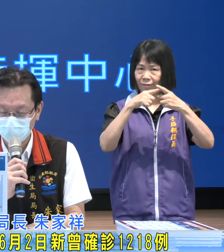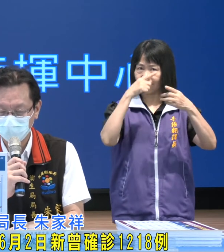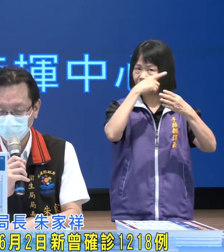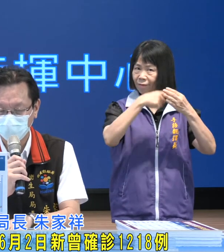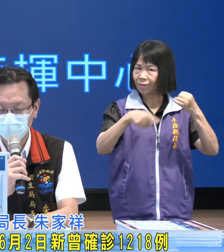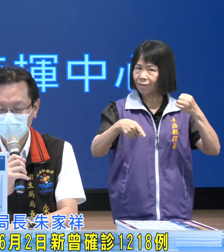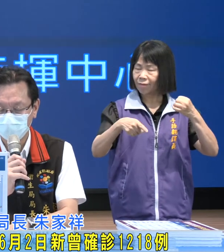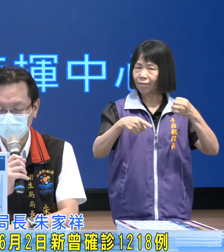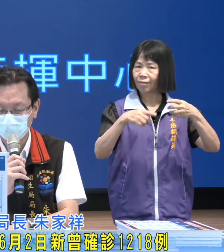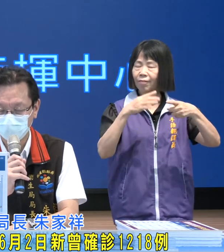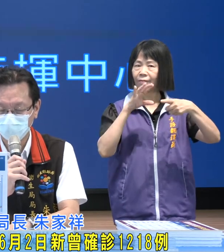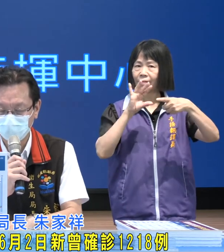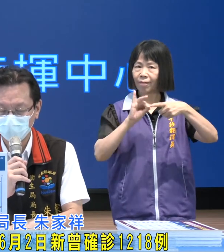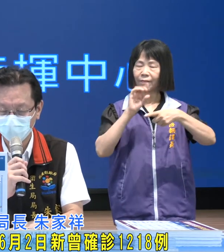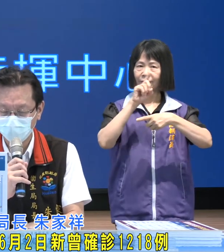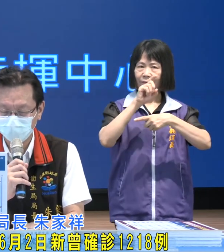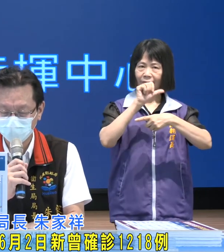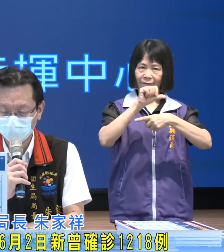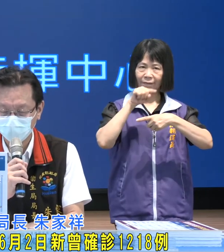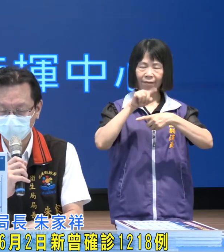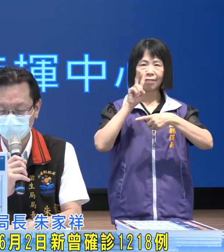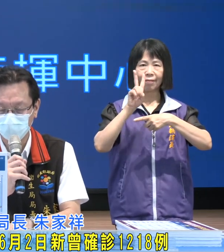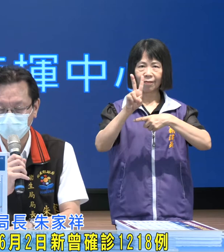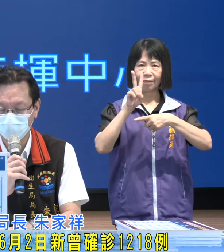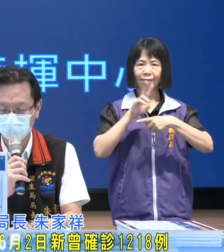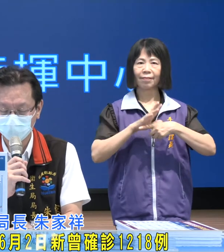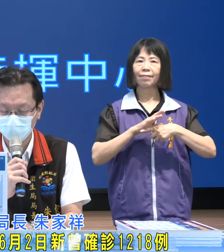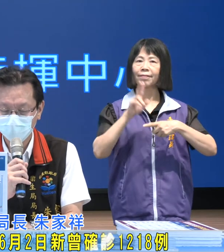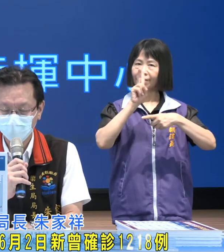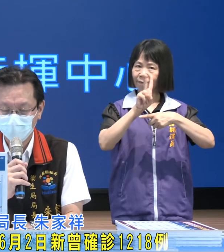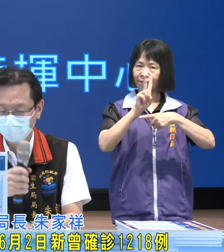确诊人口的占比是15.2%